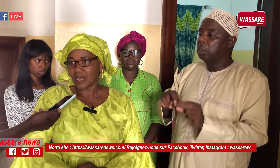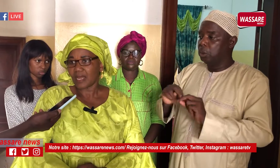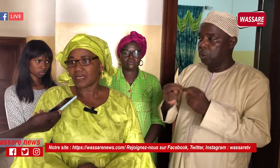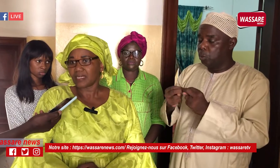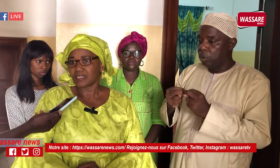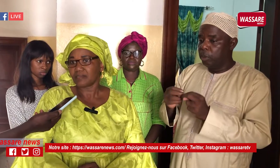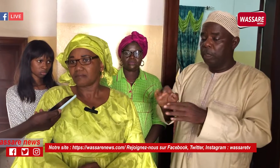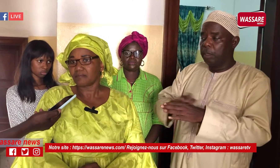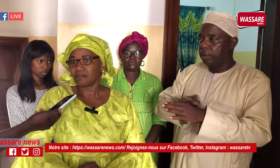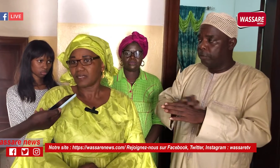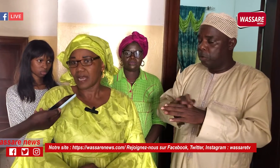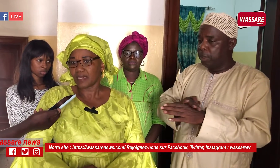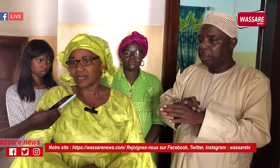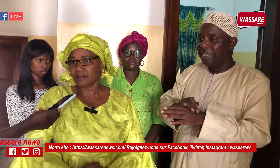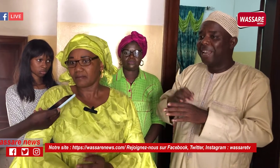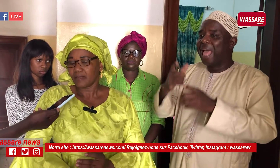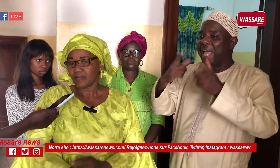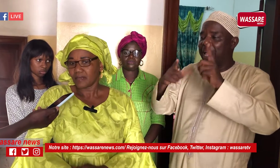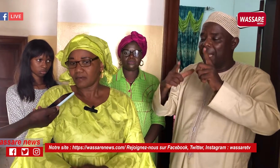formateurs en langue des signes